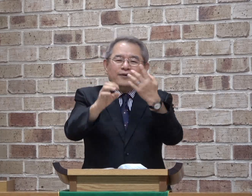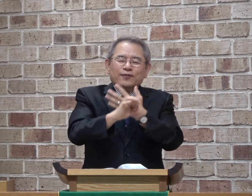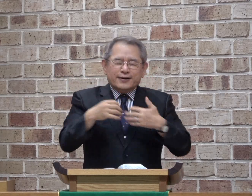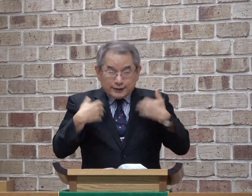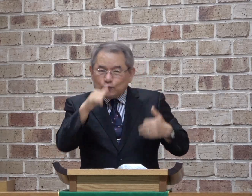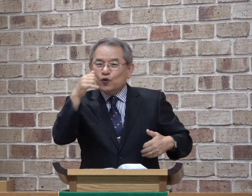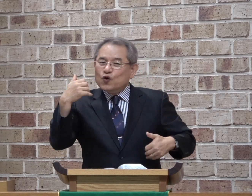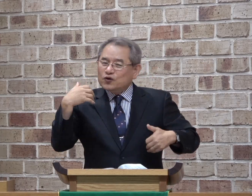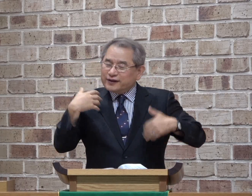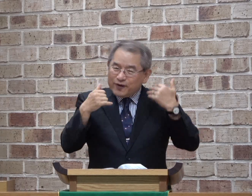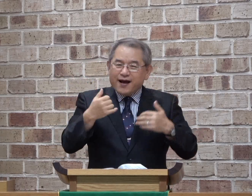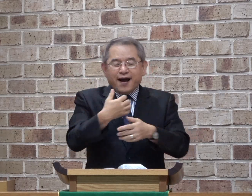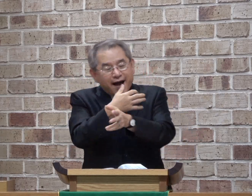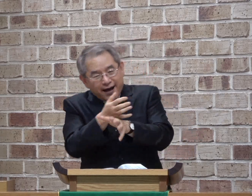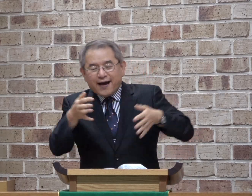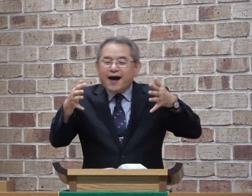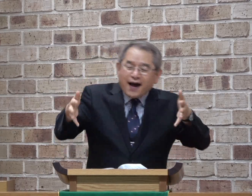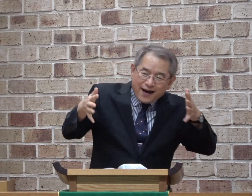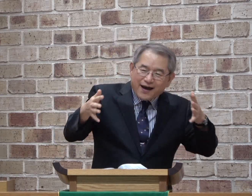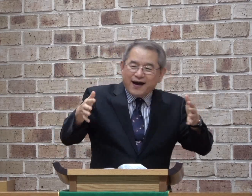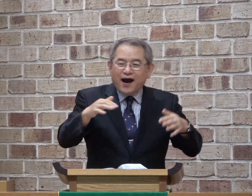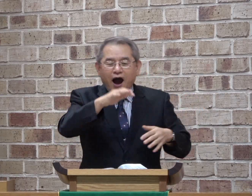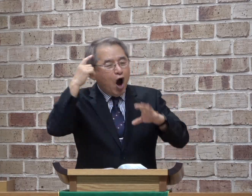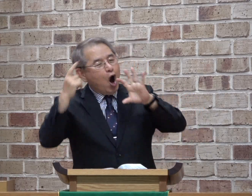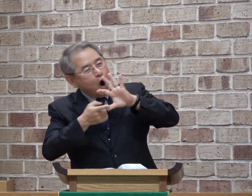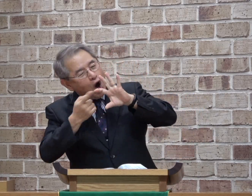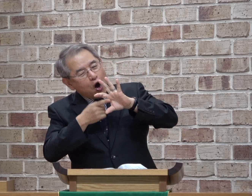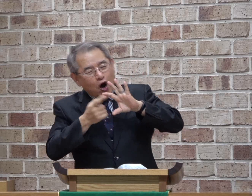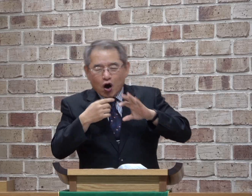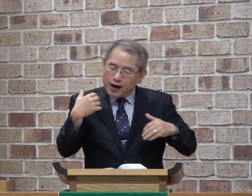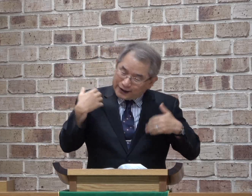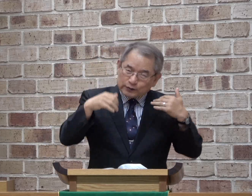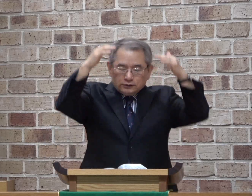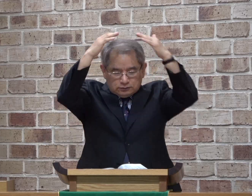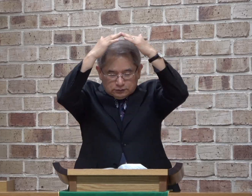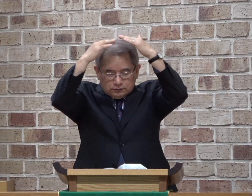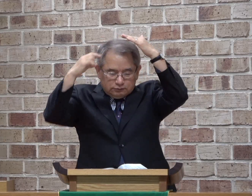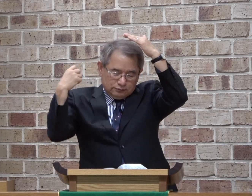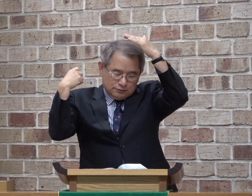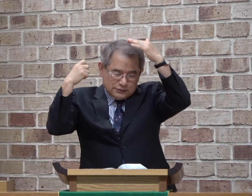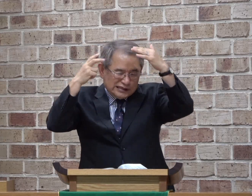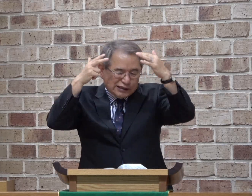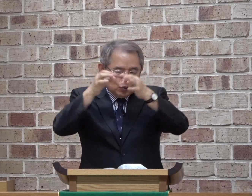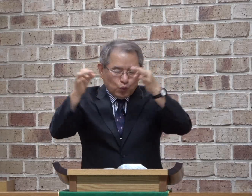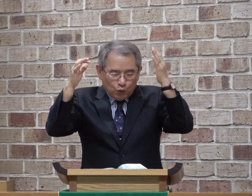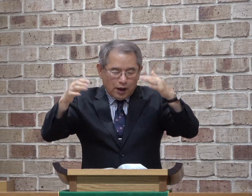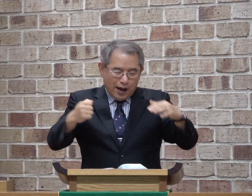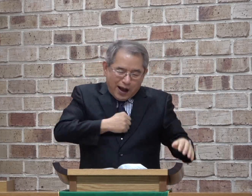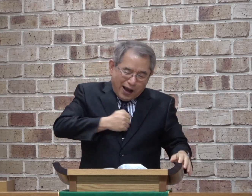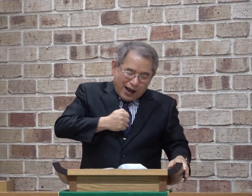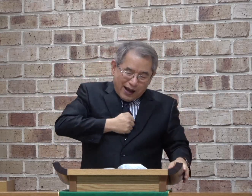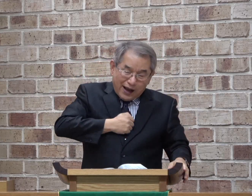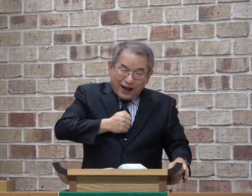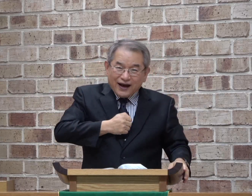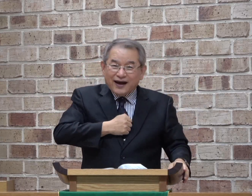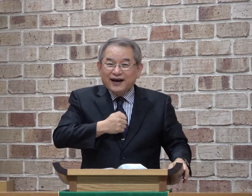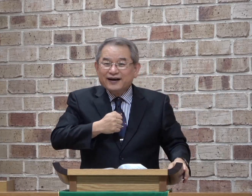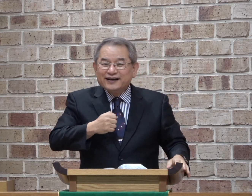집에 있으면 너무 심심해서 그냥 주일날 내가 교회 가면 많은 사람들을 만나니까 집에 있는 것보다는 그냥 일주일에 한 번이라도 이 답답한 마음을